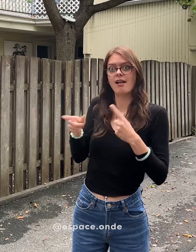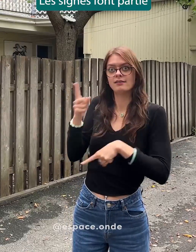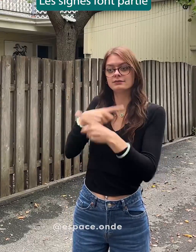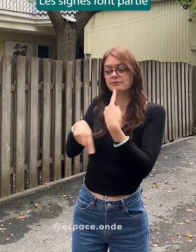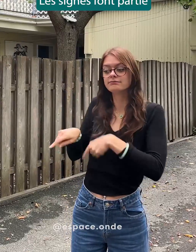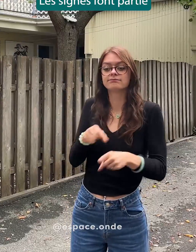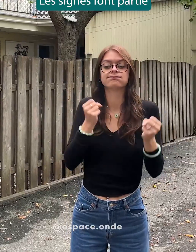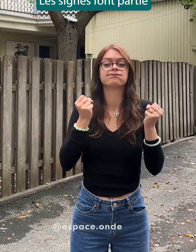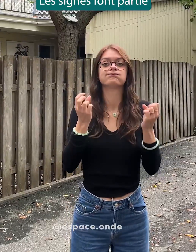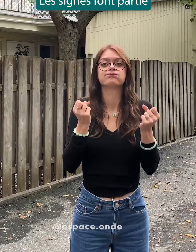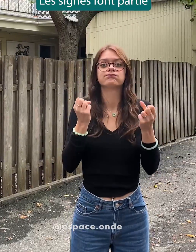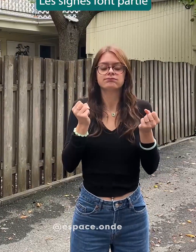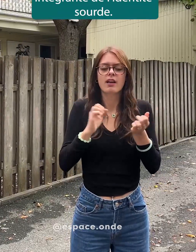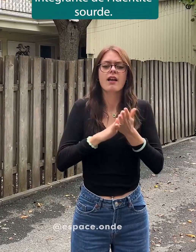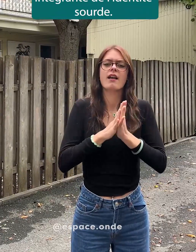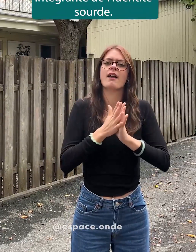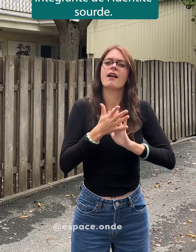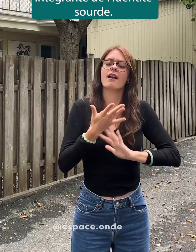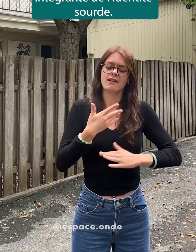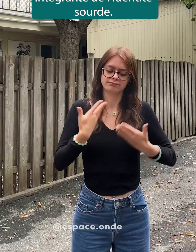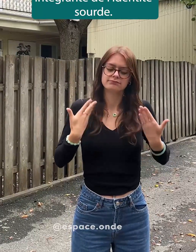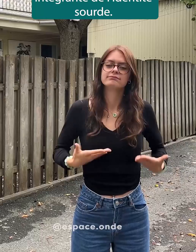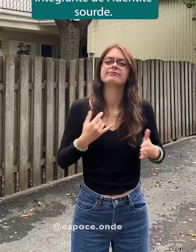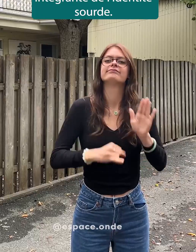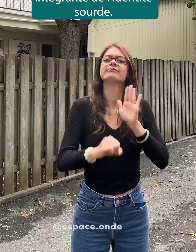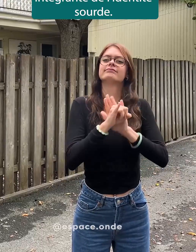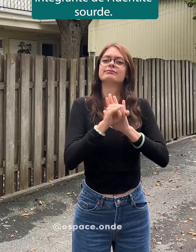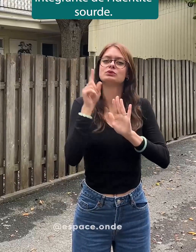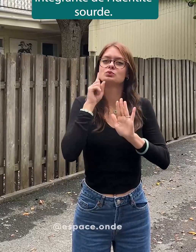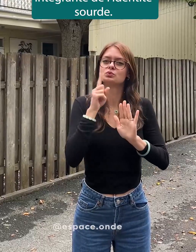Les signes font partie intégrante de l'identité sourde.